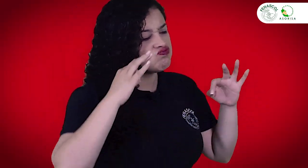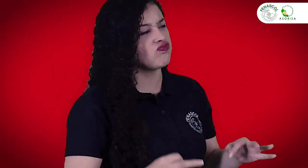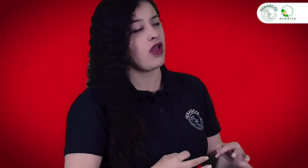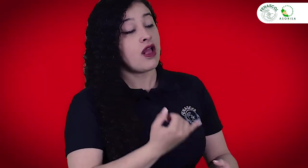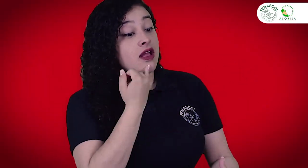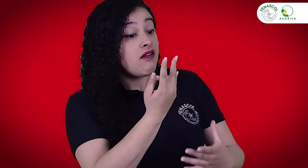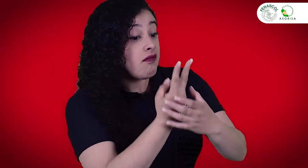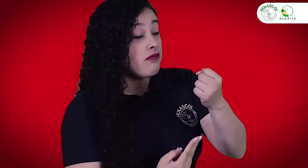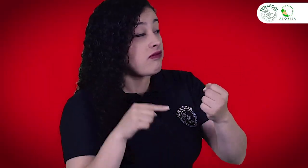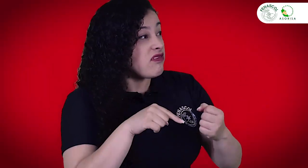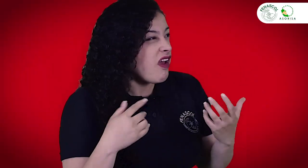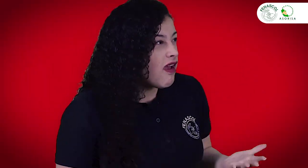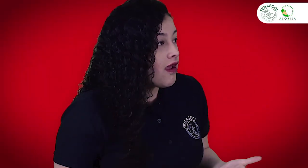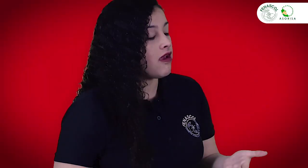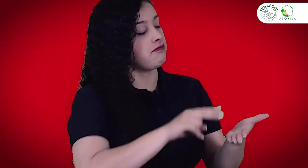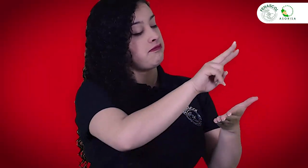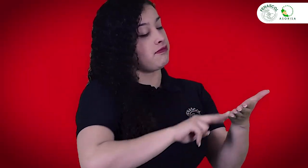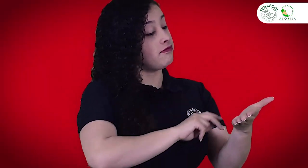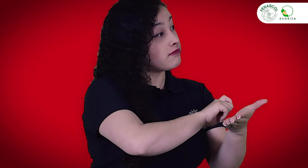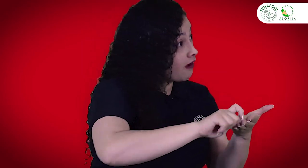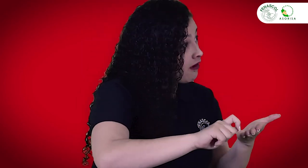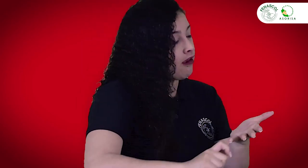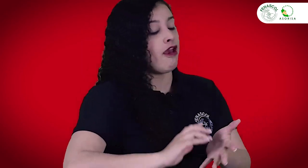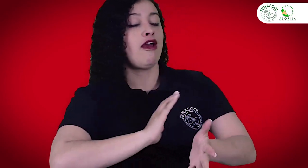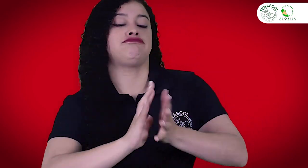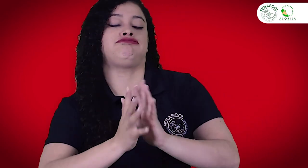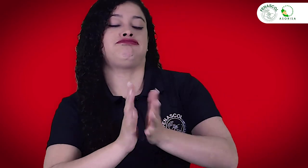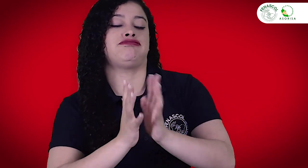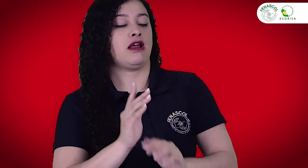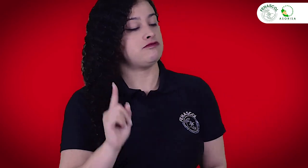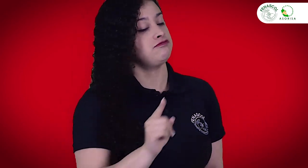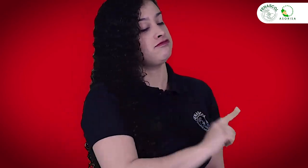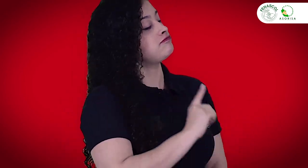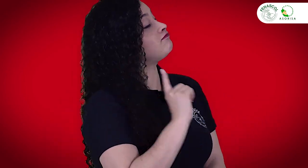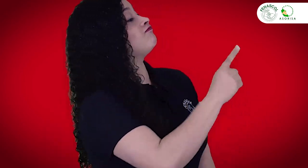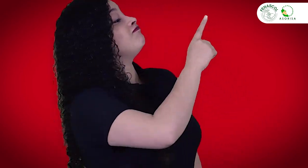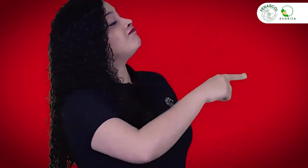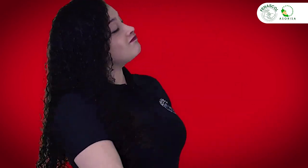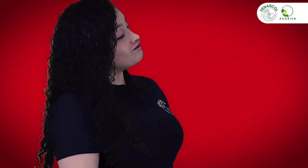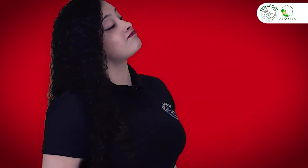en realidad bilingüismo es saber leer y escribir y saber lengua de señas